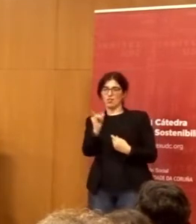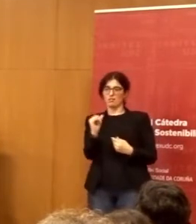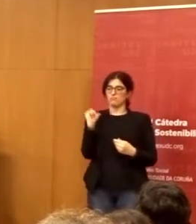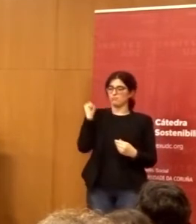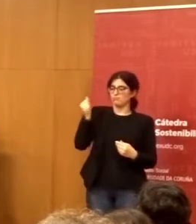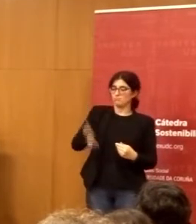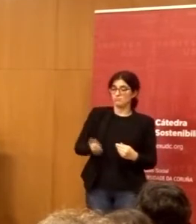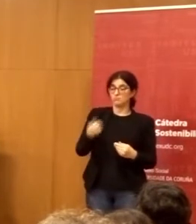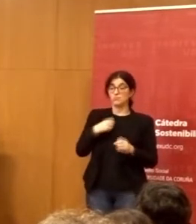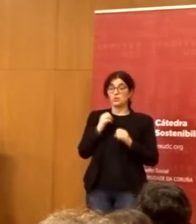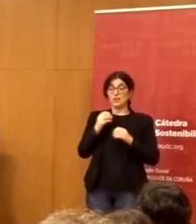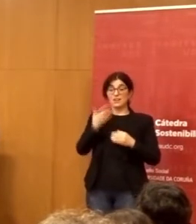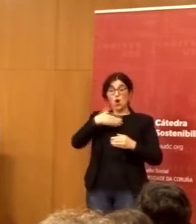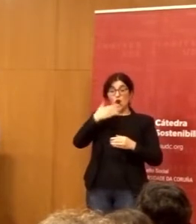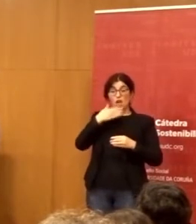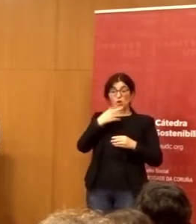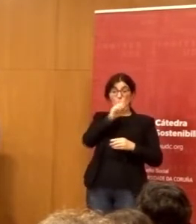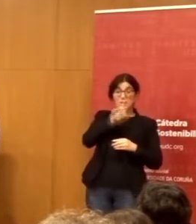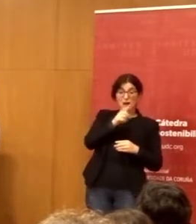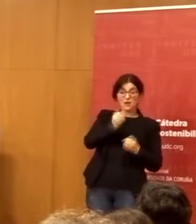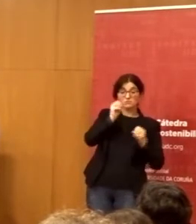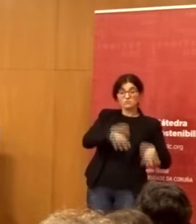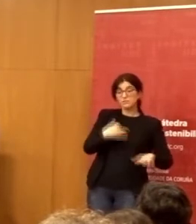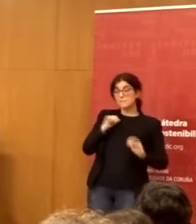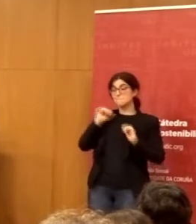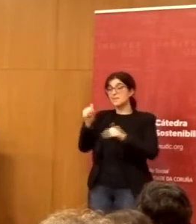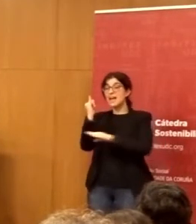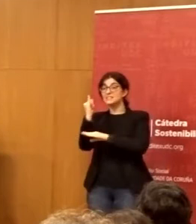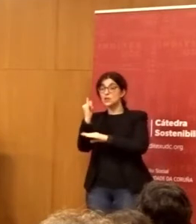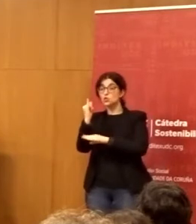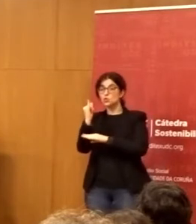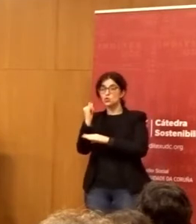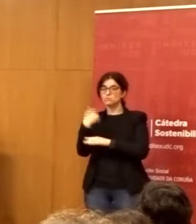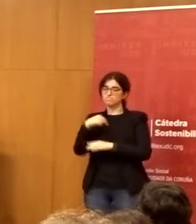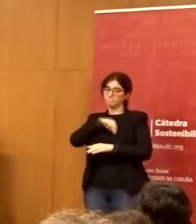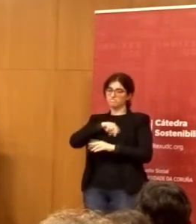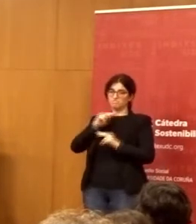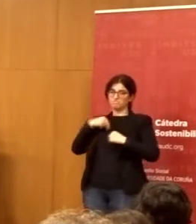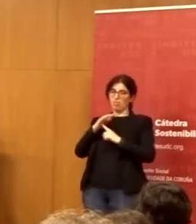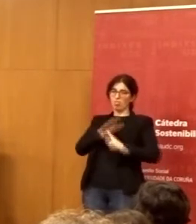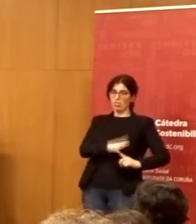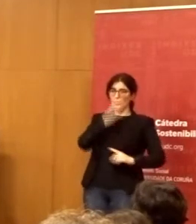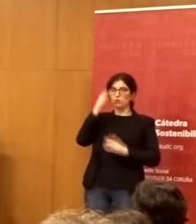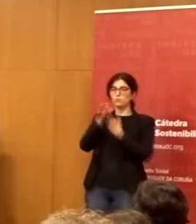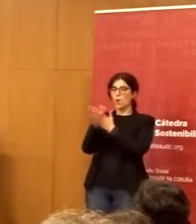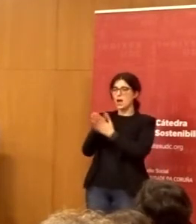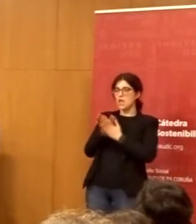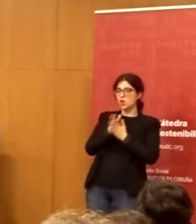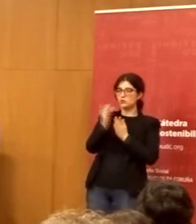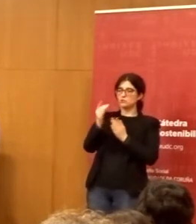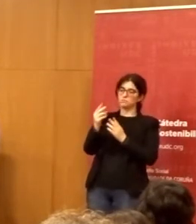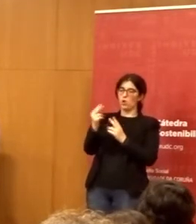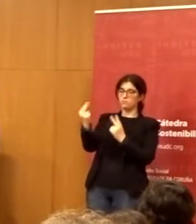del colegio de primaria y entré en el instituto, me sentía un poco discriminado por mis compañeros. Simplemente por